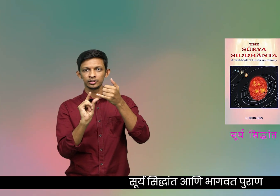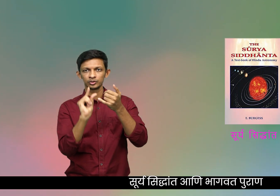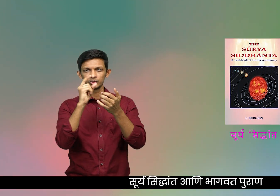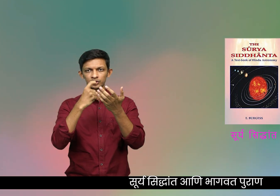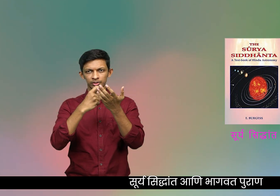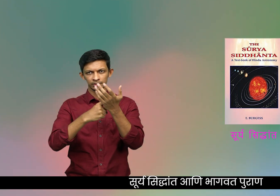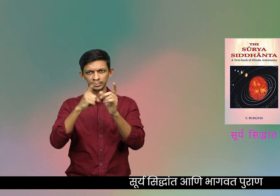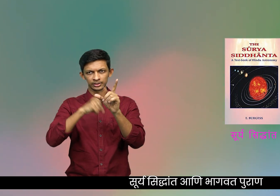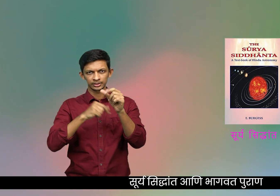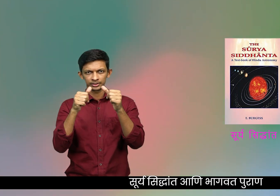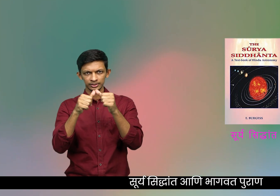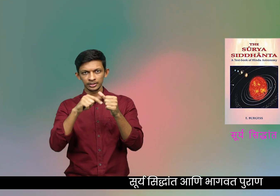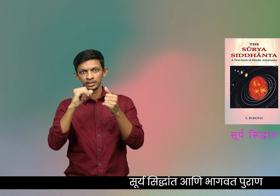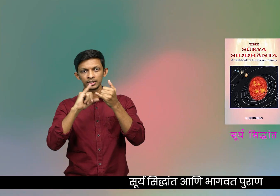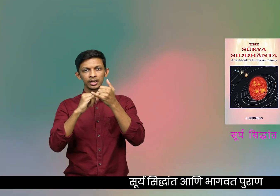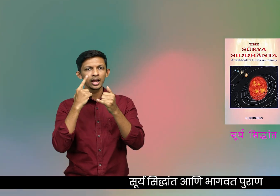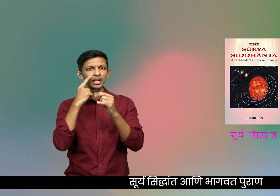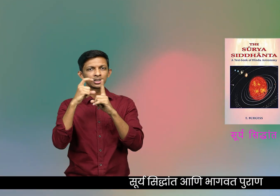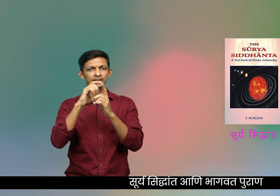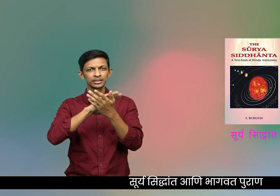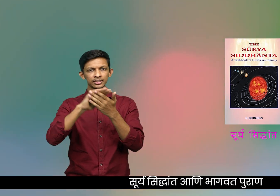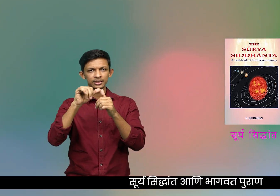सिद्धांत आणि भागवत पुराणा